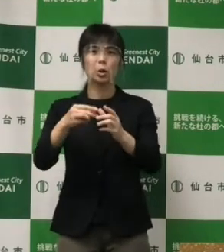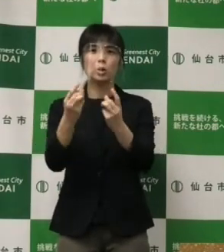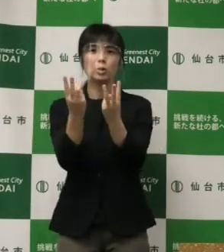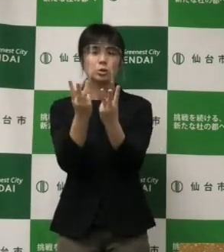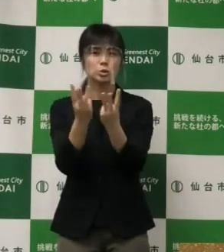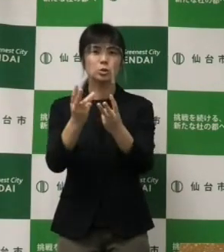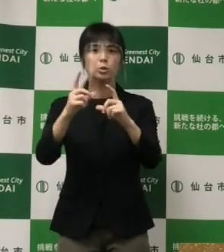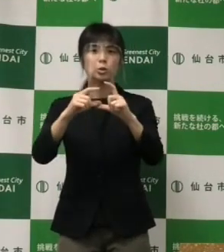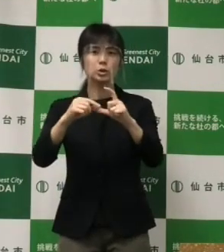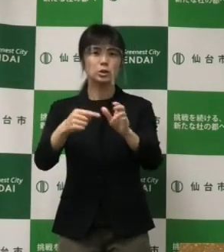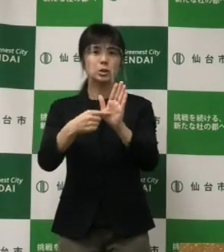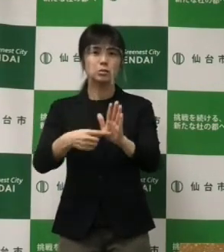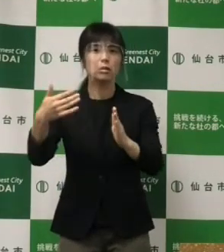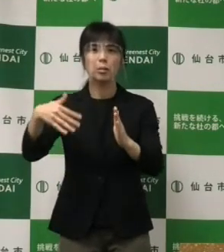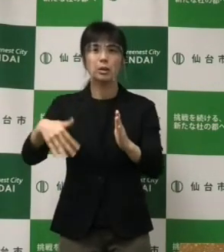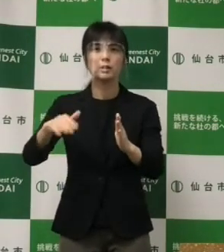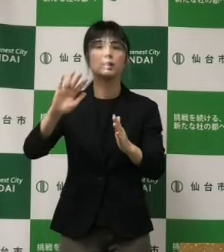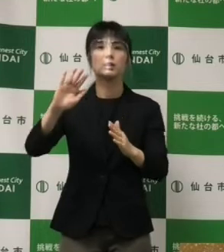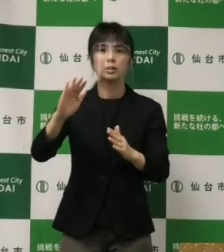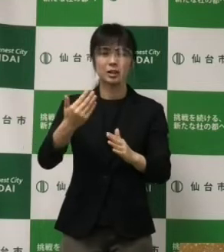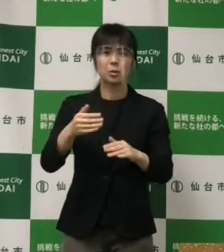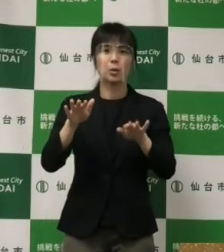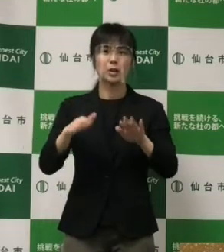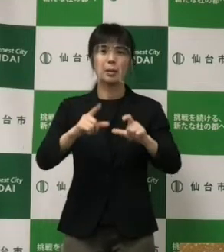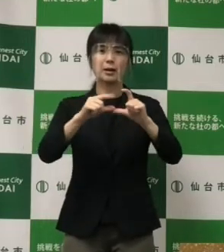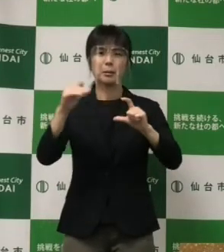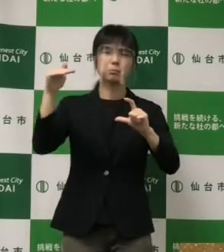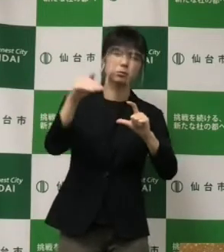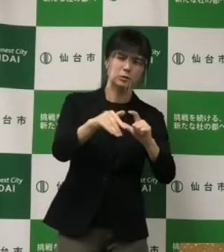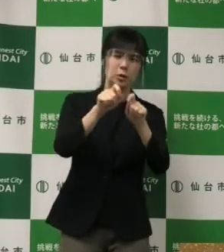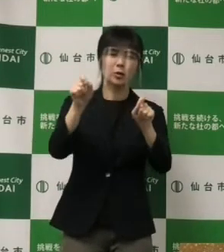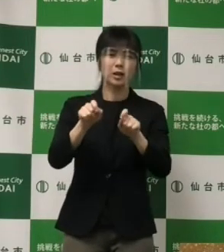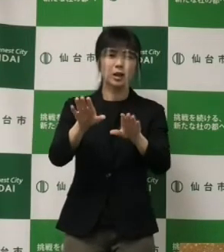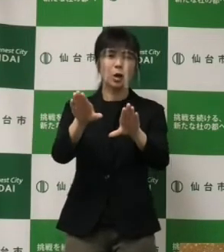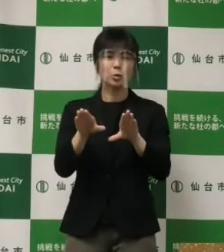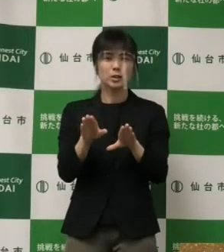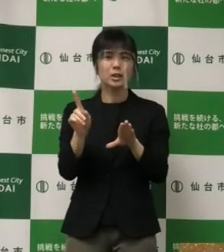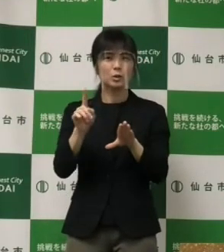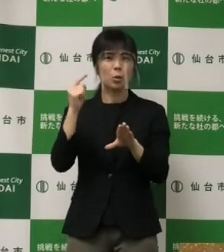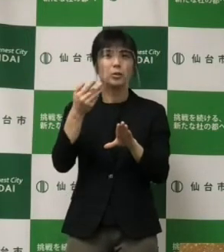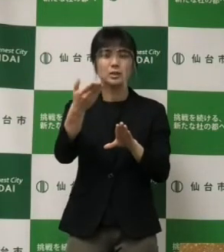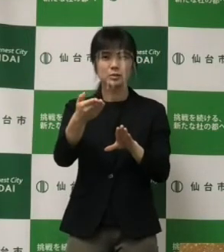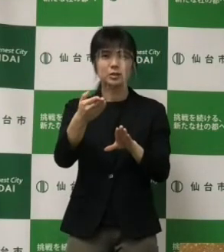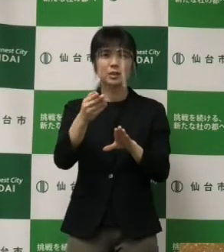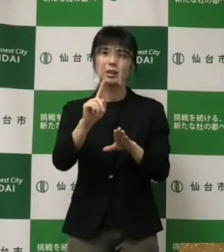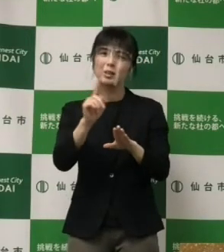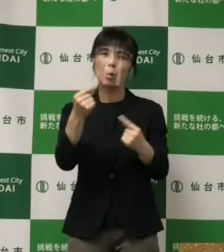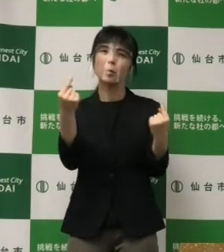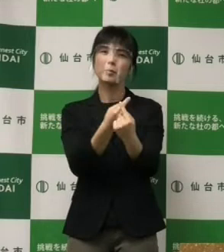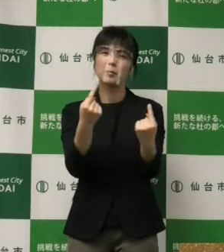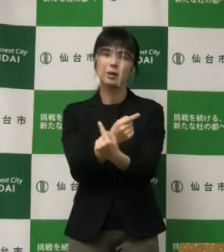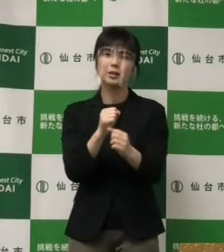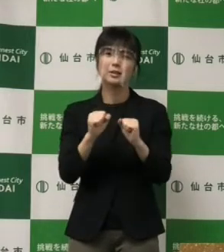が、この出生率の下落をどのようにご覧になっているのか、どのように分析し、さらにどのように改善させるような